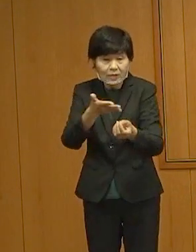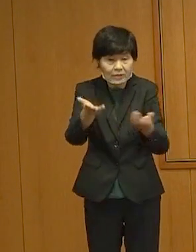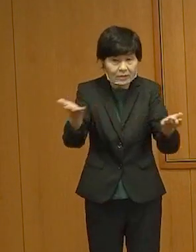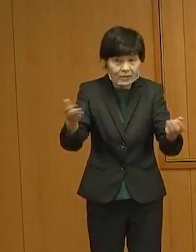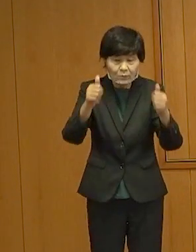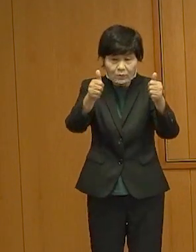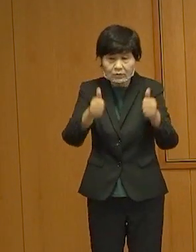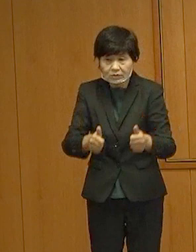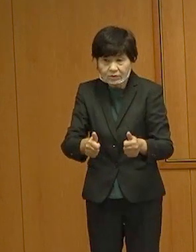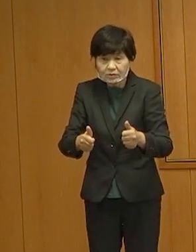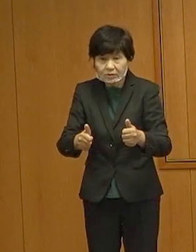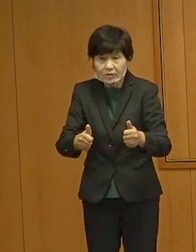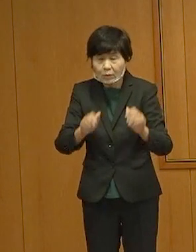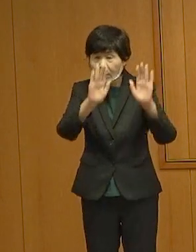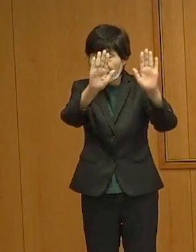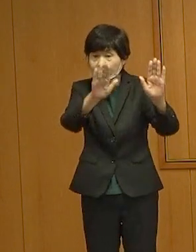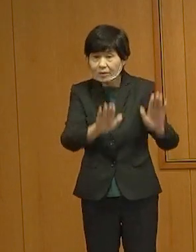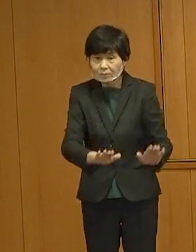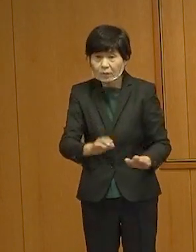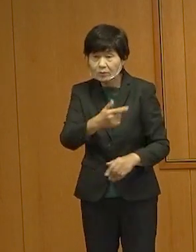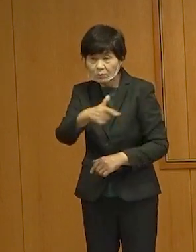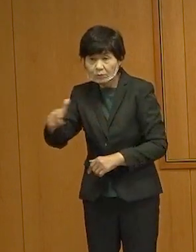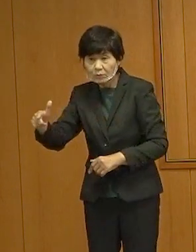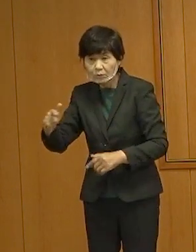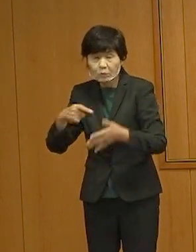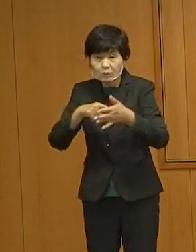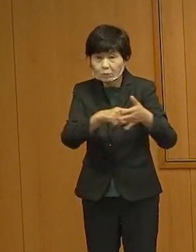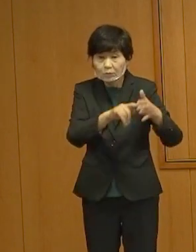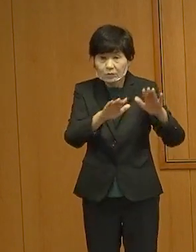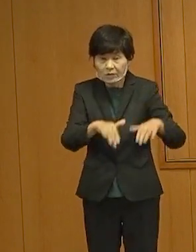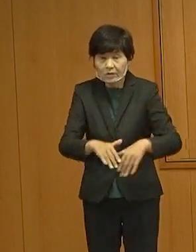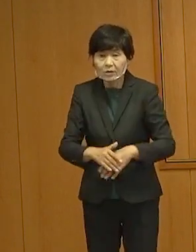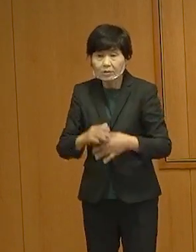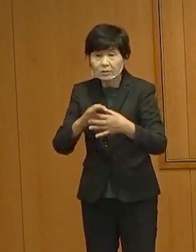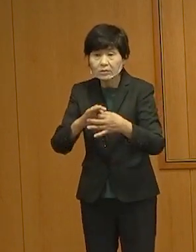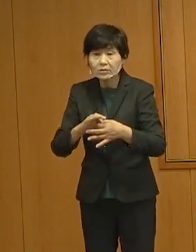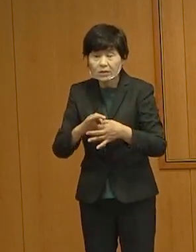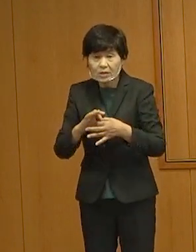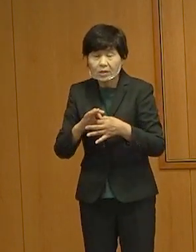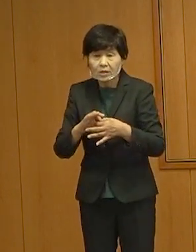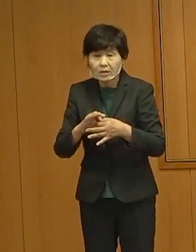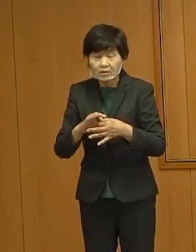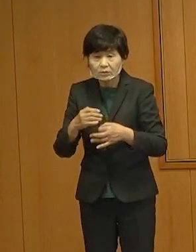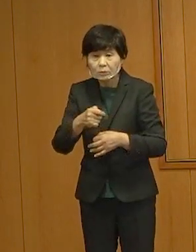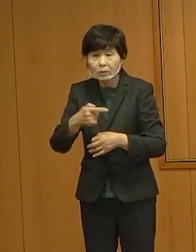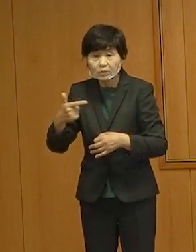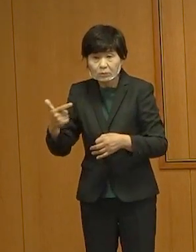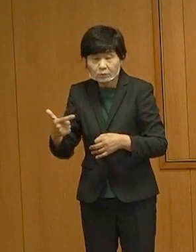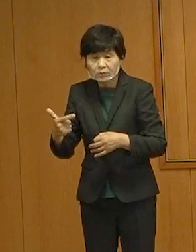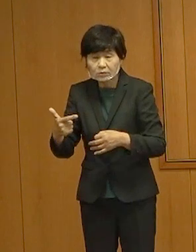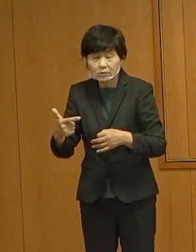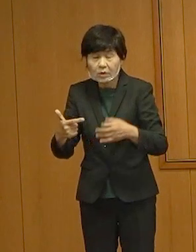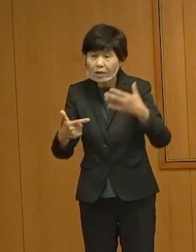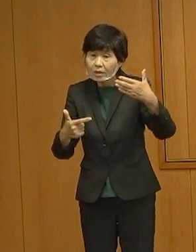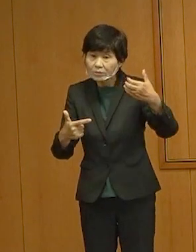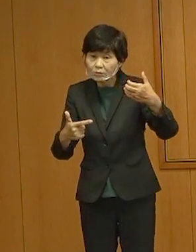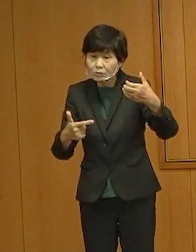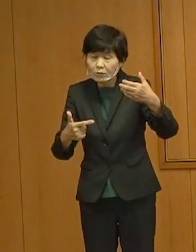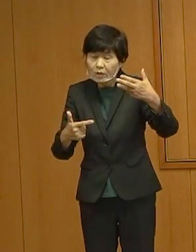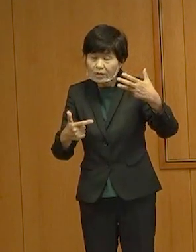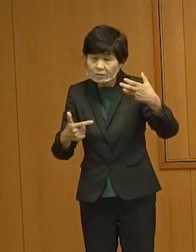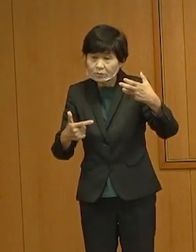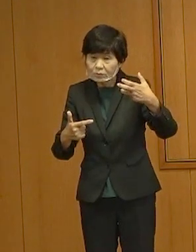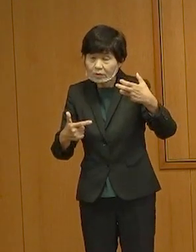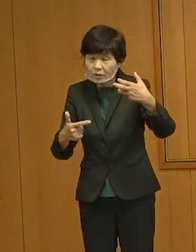ました。その流れで、高齢の方々についてはもう相当な数で 80% から 90% まで